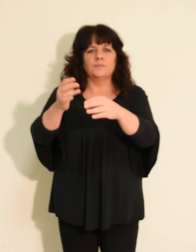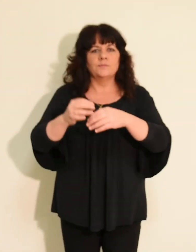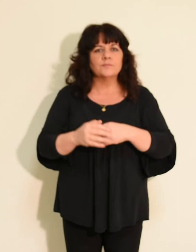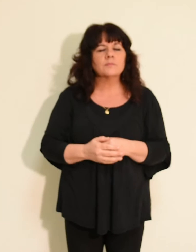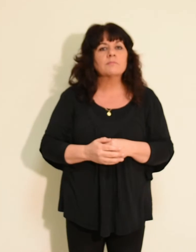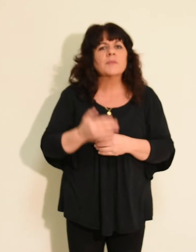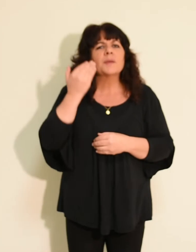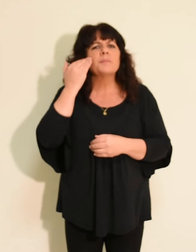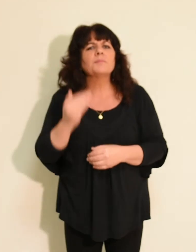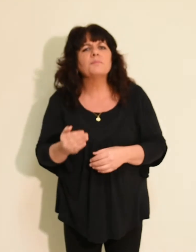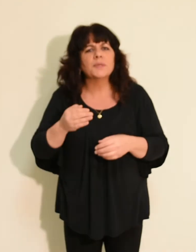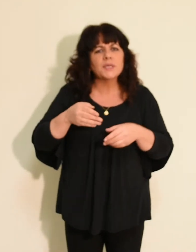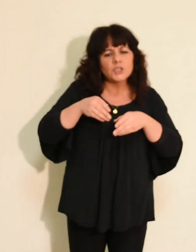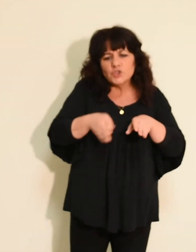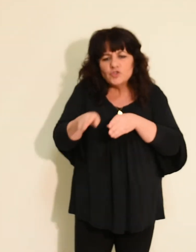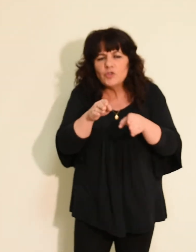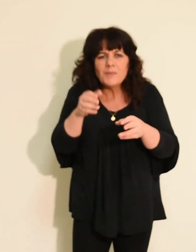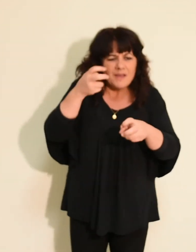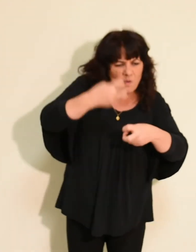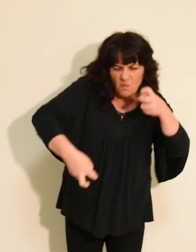Les chemins rocailleux seront aplanis.